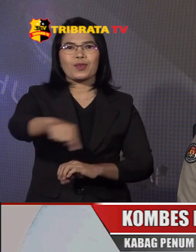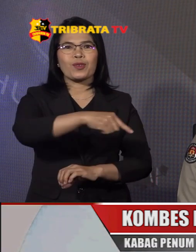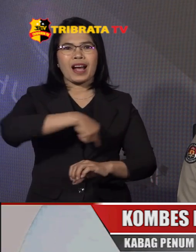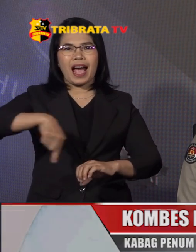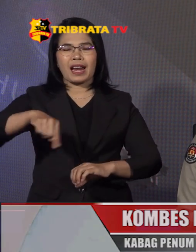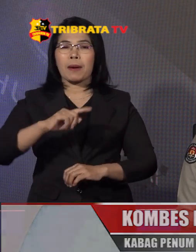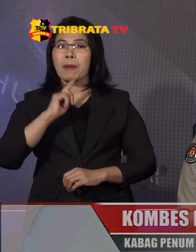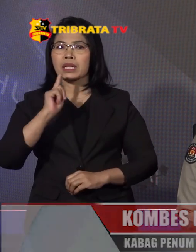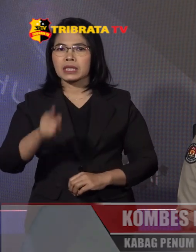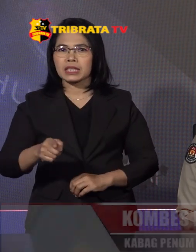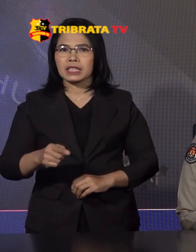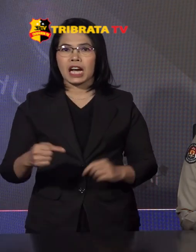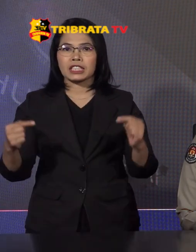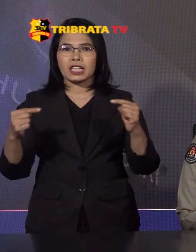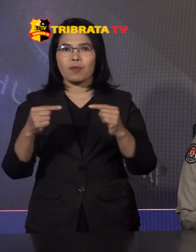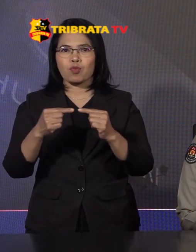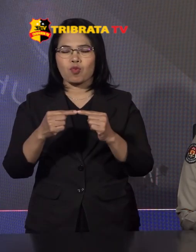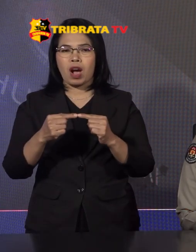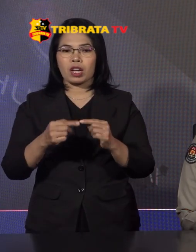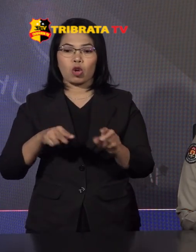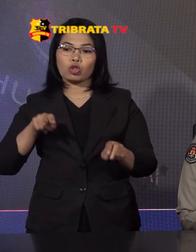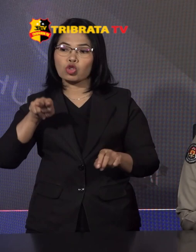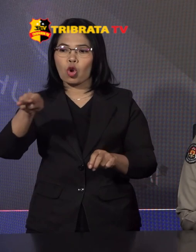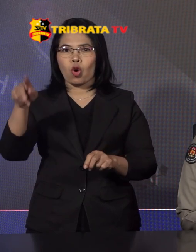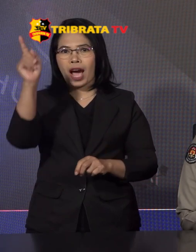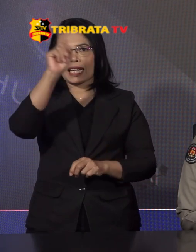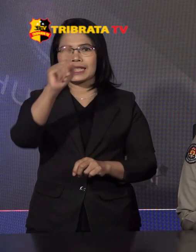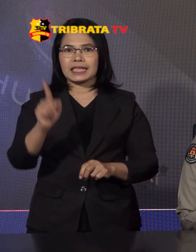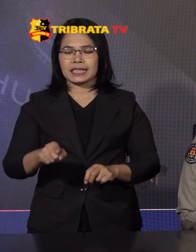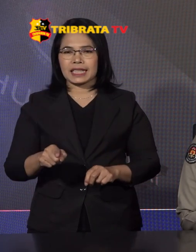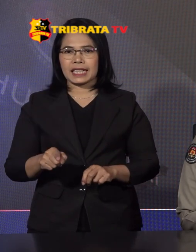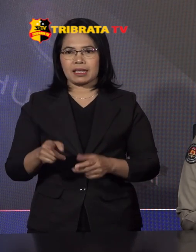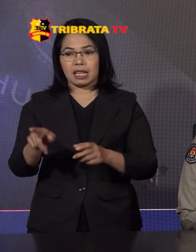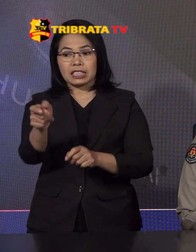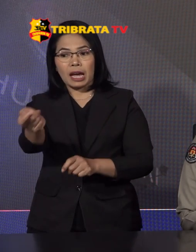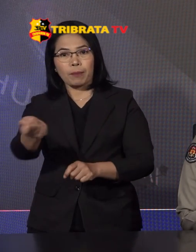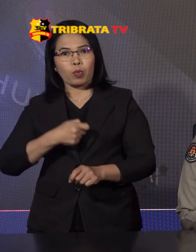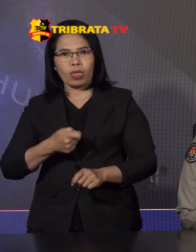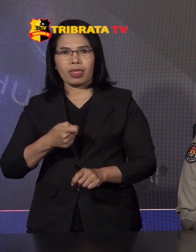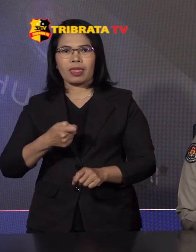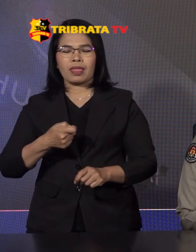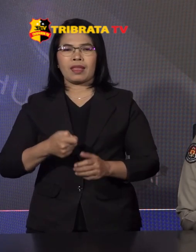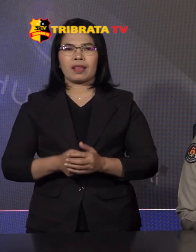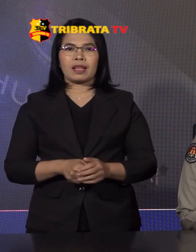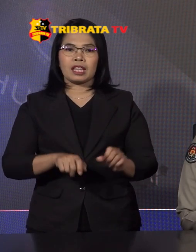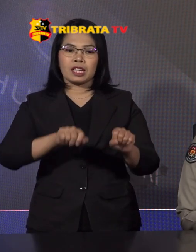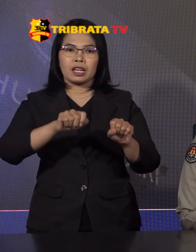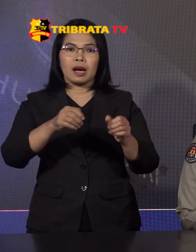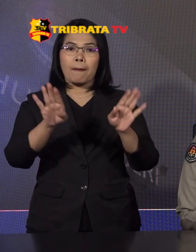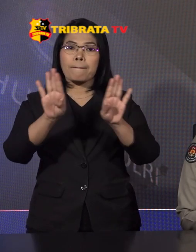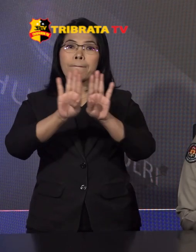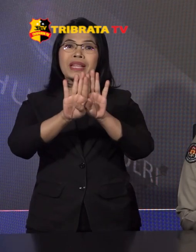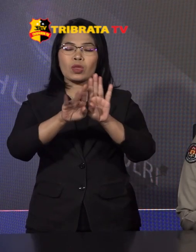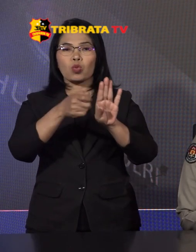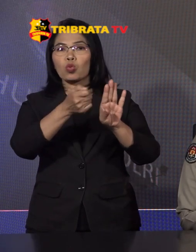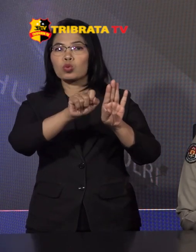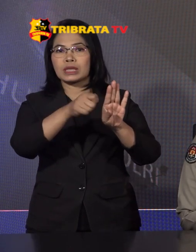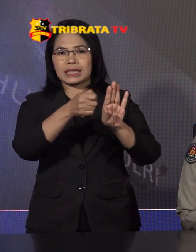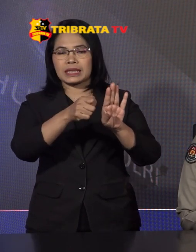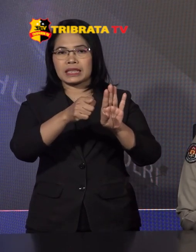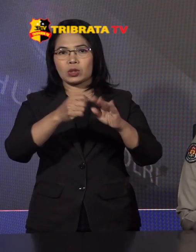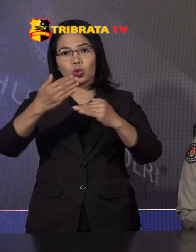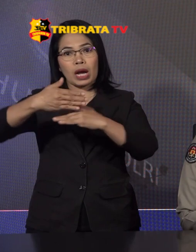pastikan sambungan atau colokan listrik dalam posisi dicabut Mengunci pintu rumah